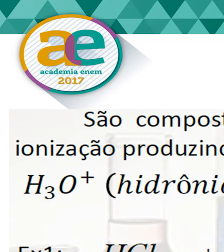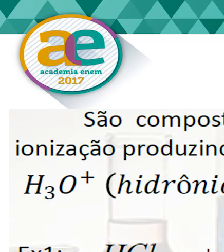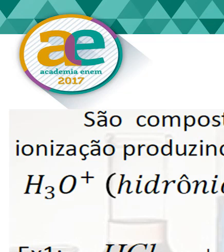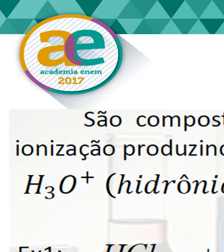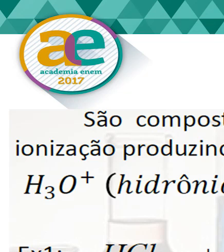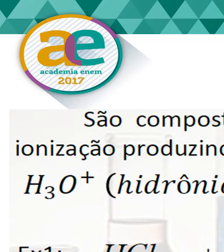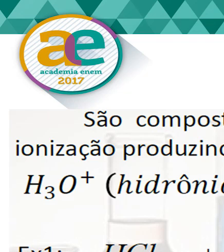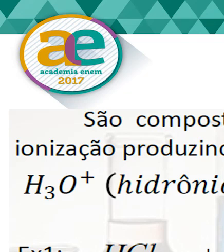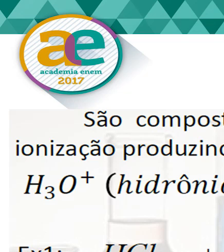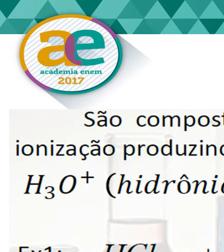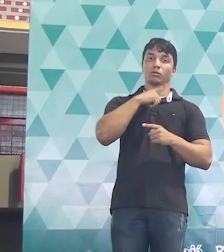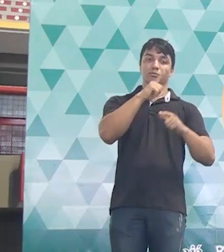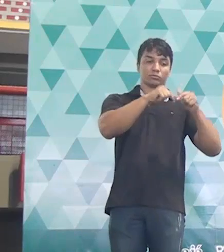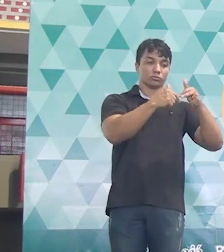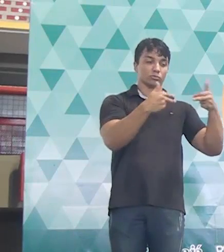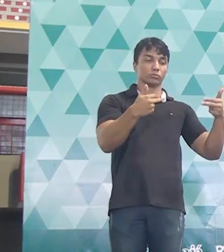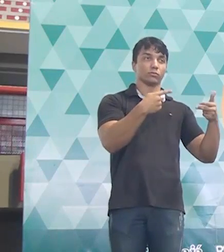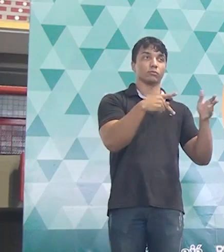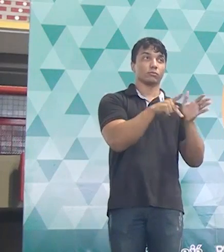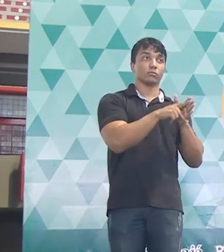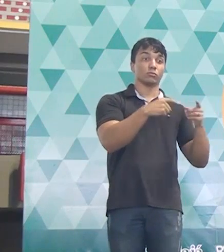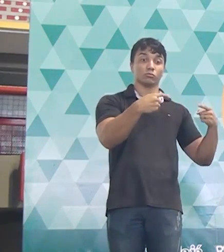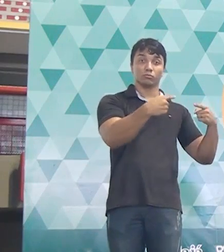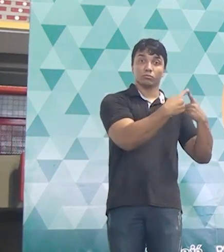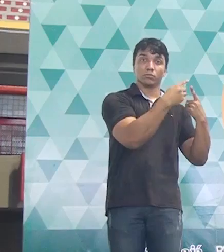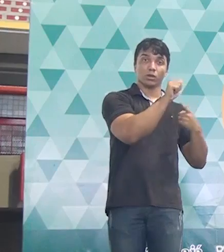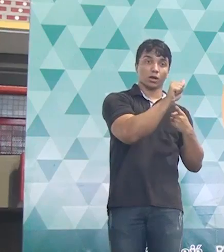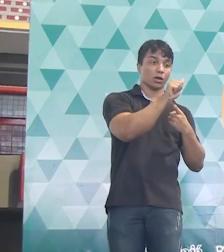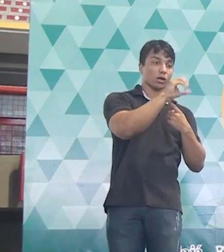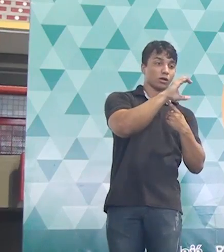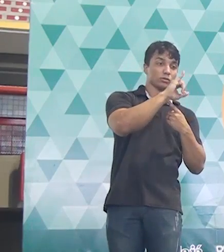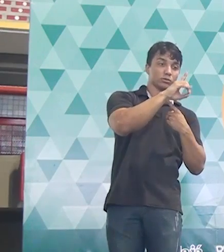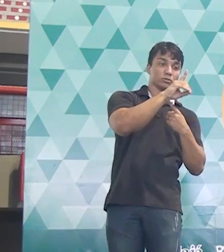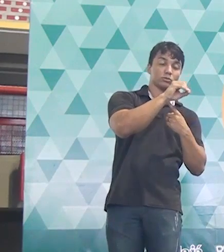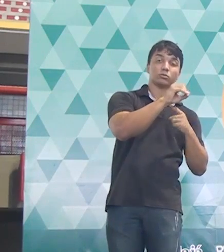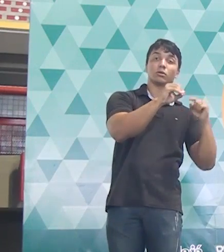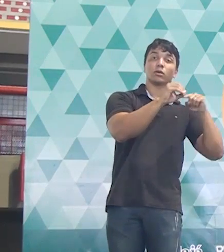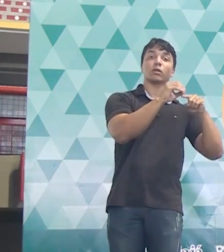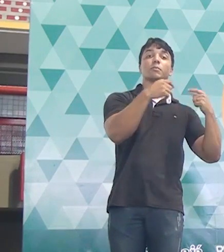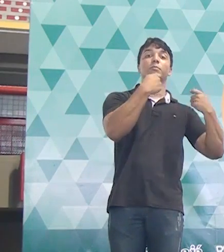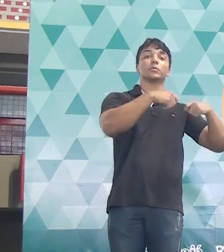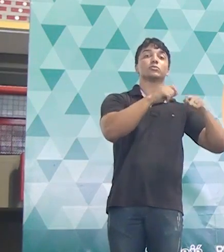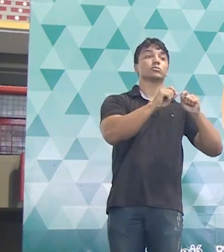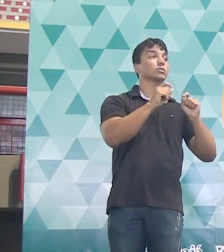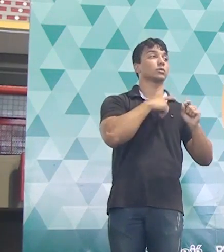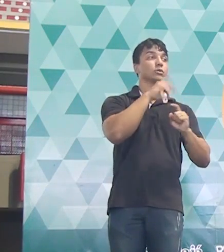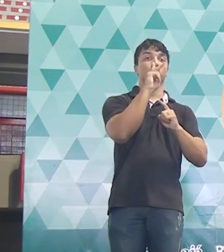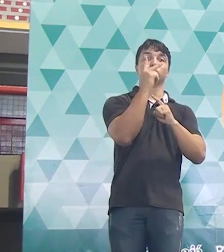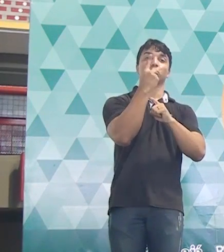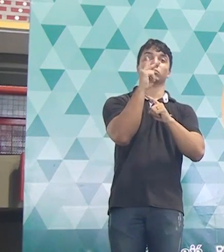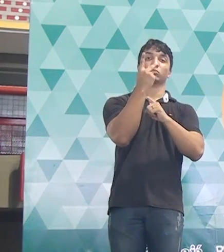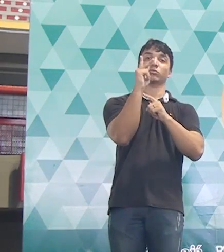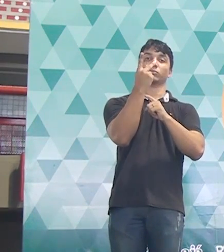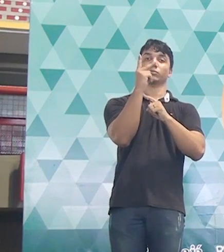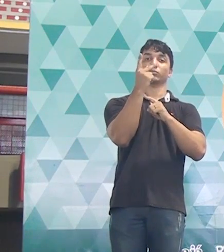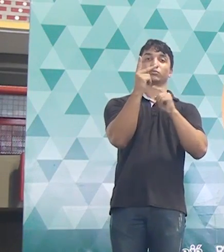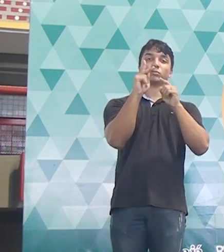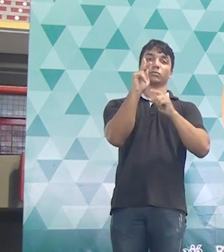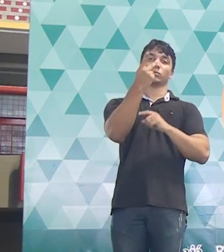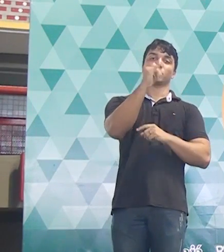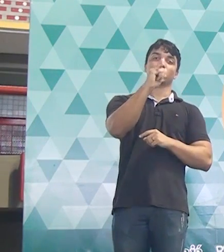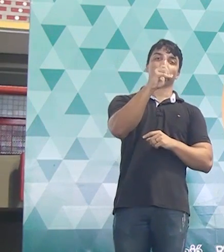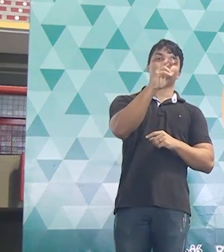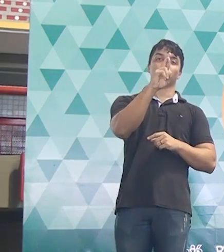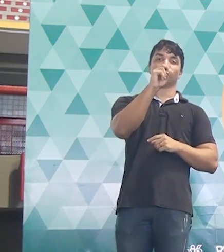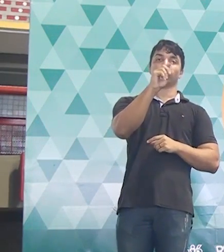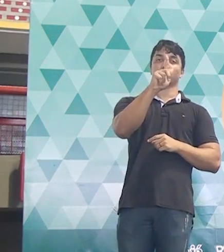Arrhenius, uma substância para ser ácido, essa substância tem que ter hidrogênio, elemento químico obrigatório